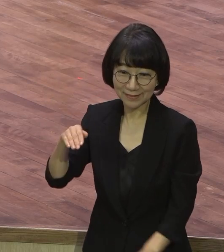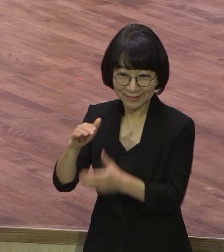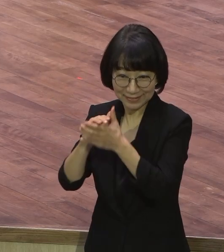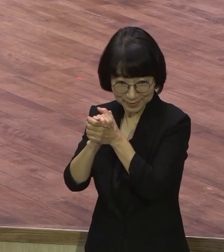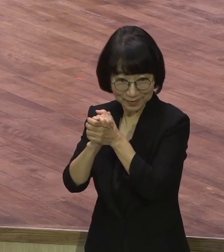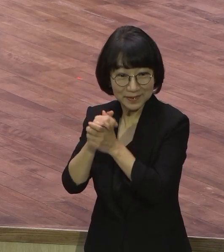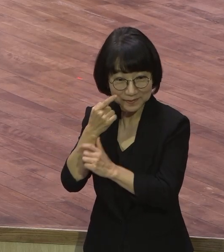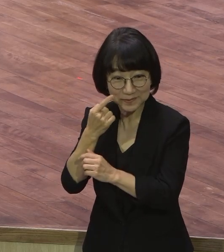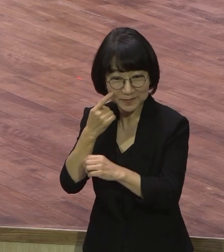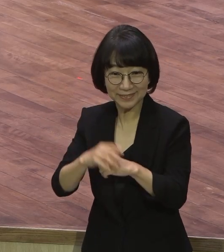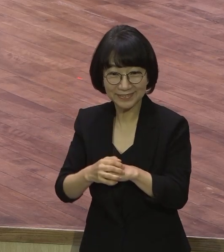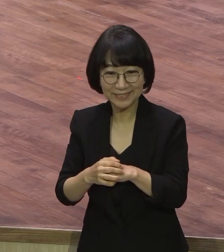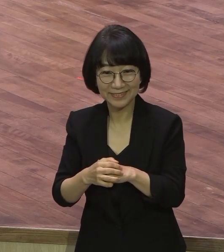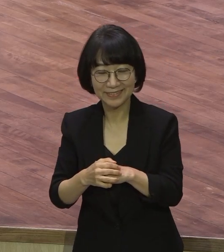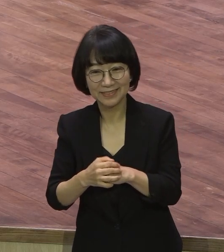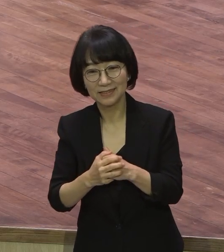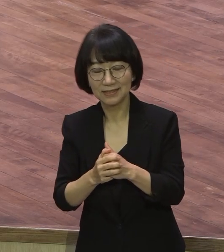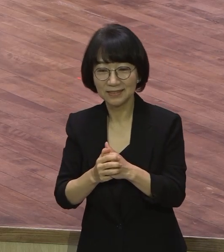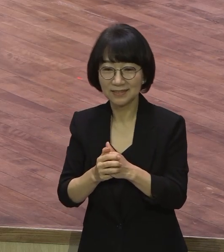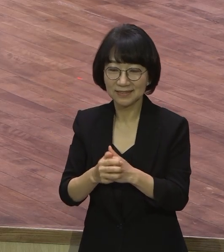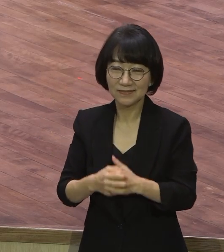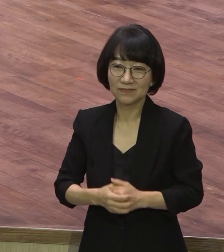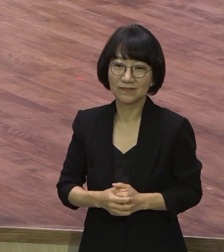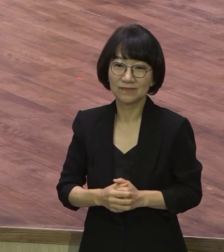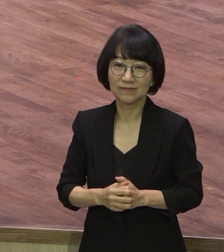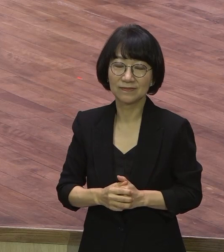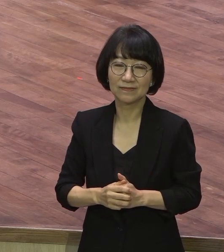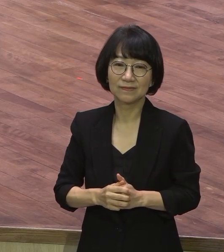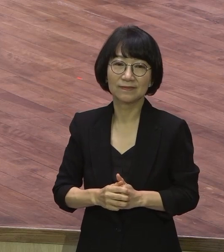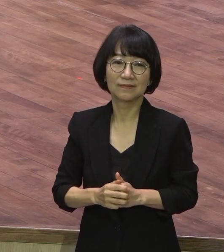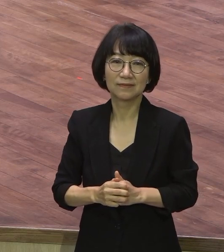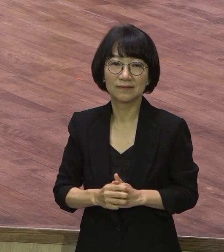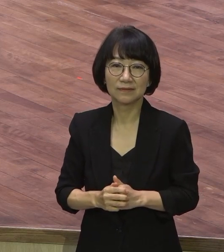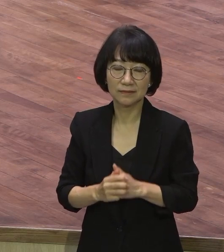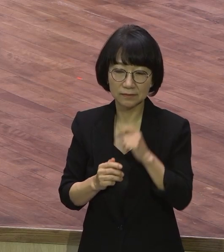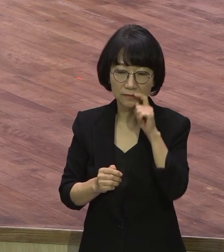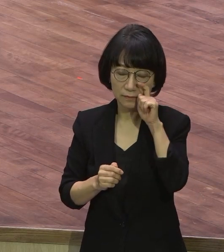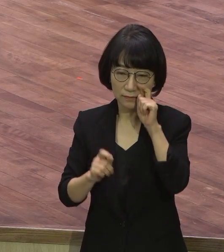아멘. 그리고 기도를 전부 실천을 안 해요.